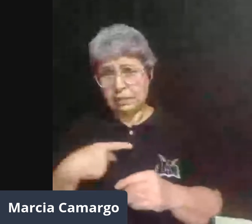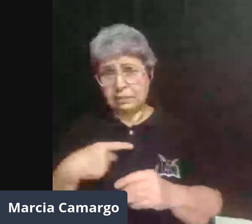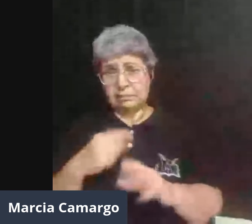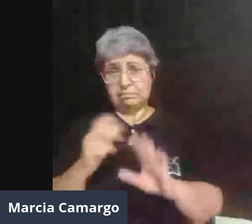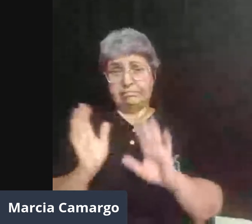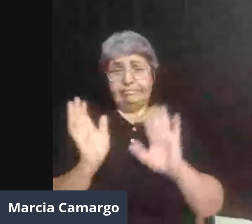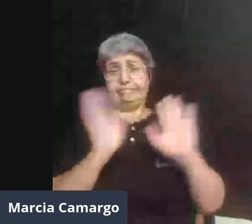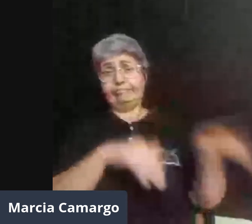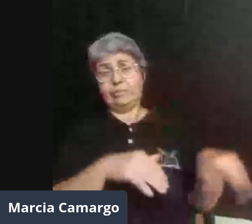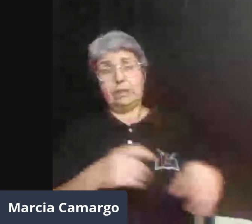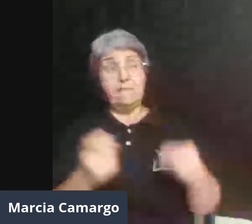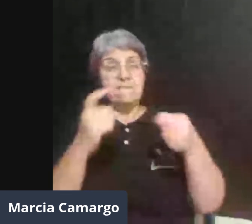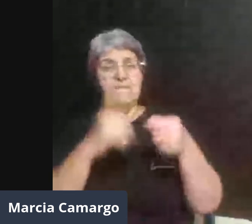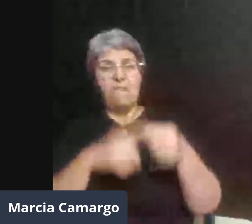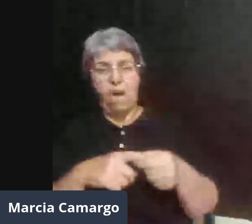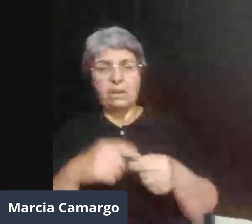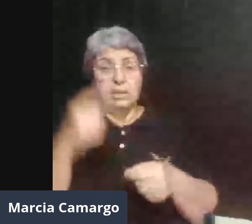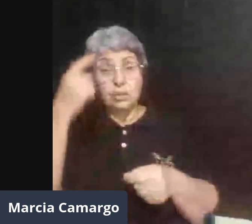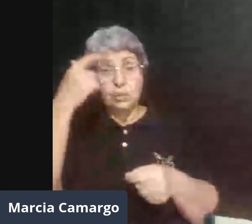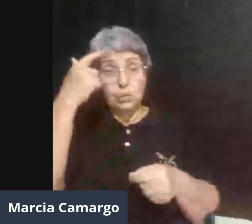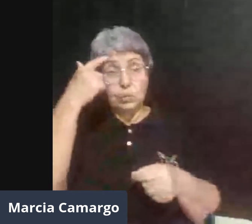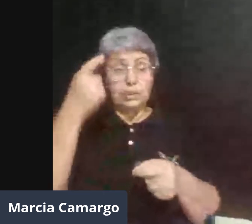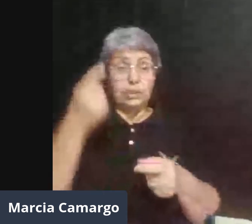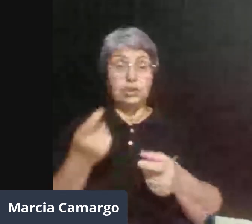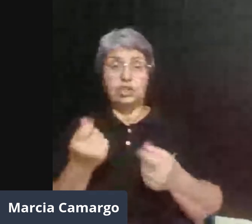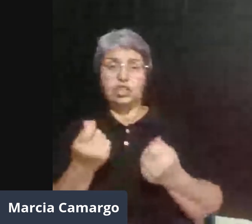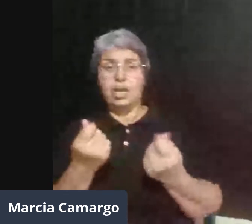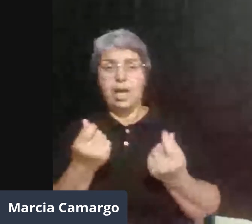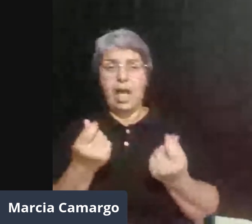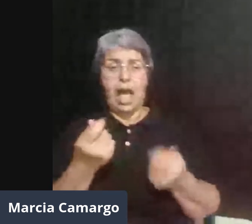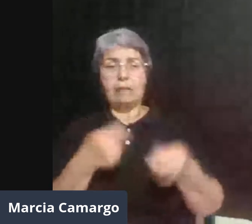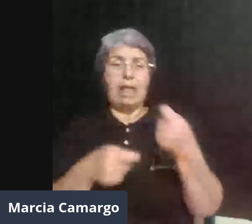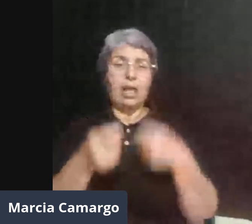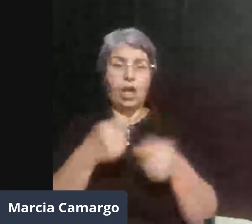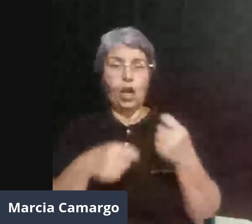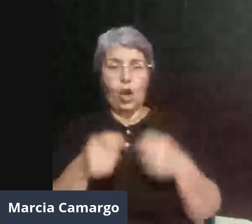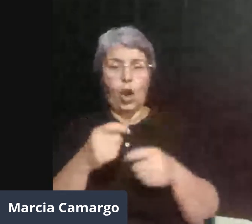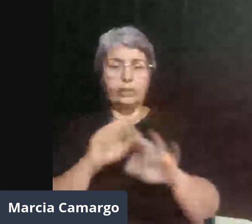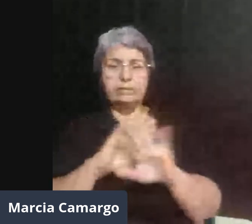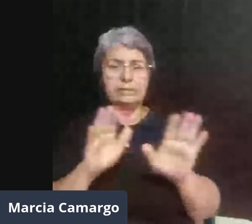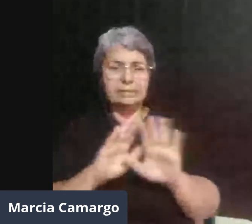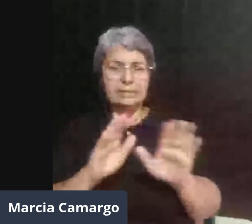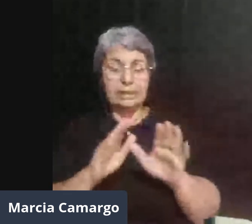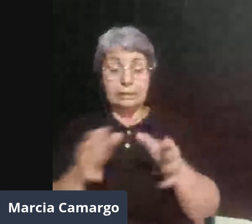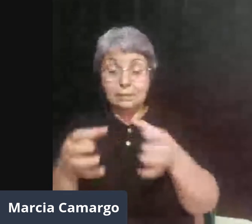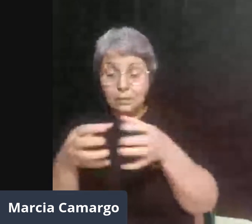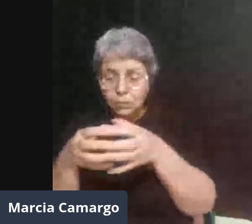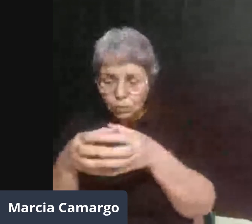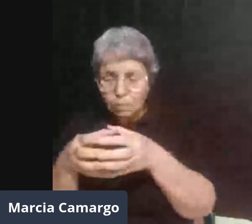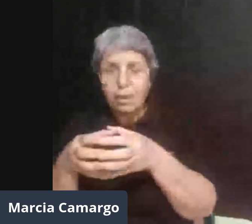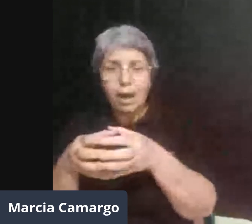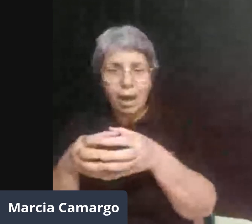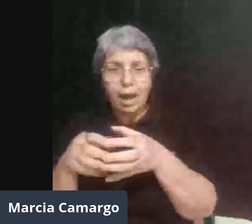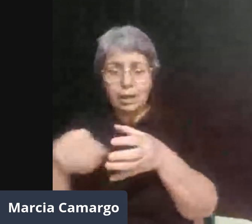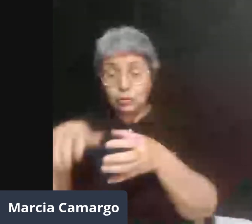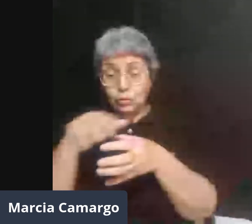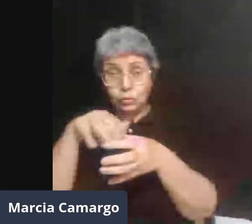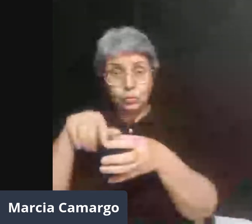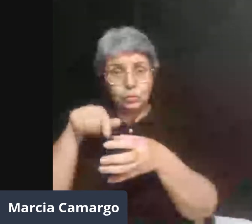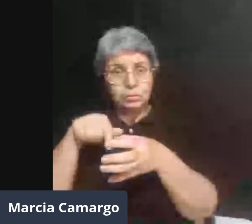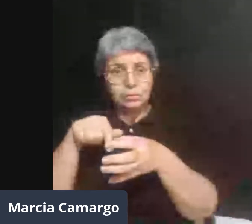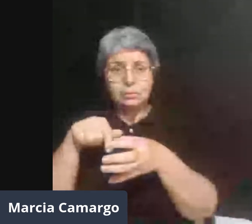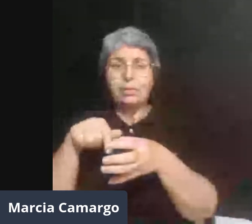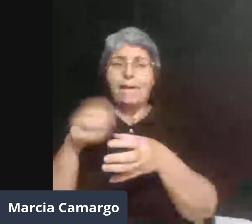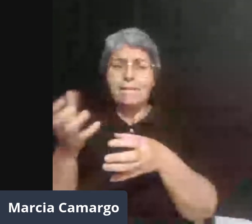Mamon. Ficaram somente aqueles que não se importavam com nada além de compreender e fazer a vontade